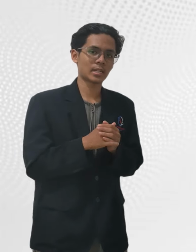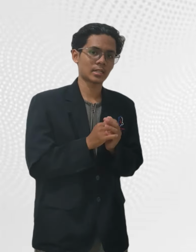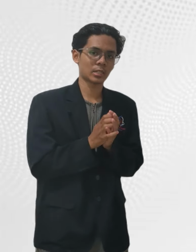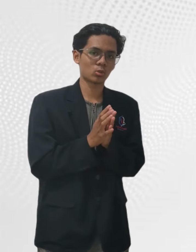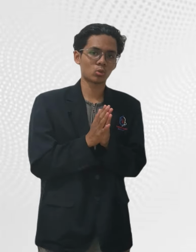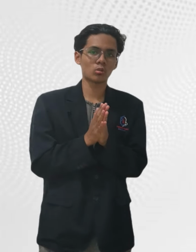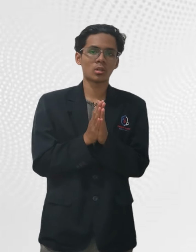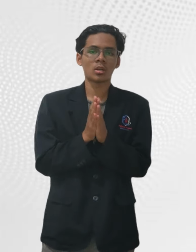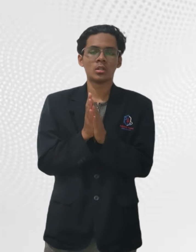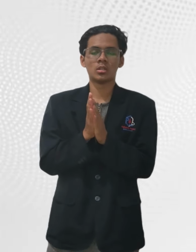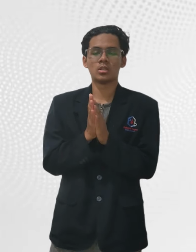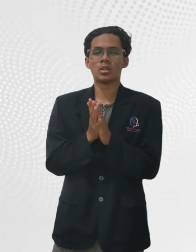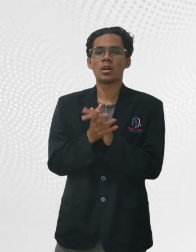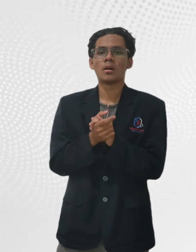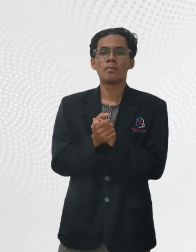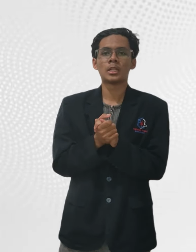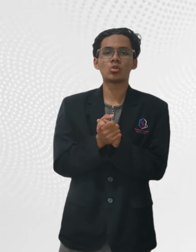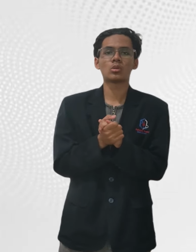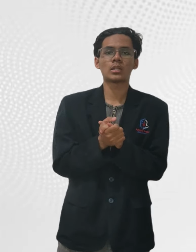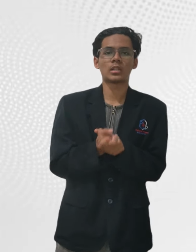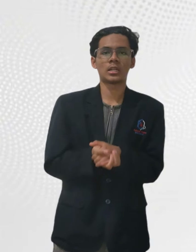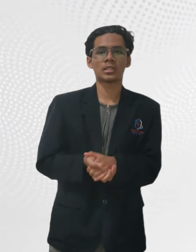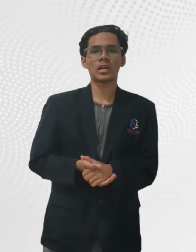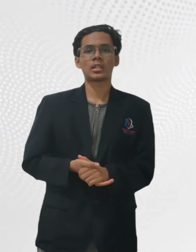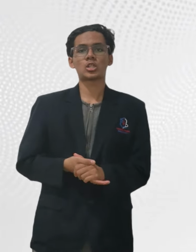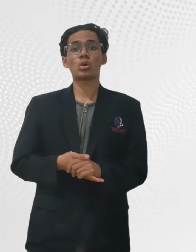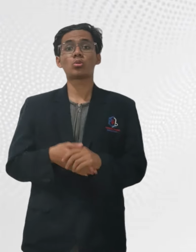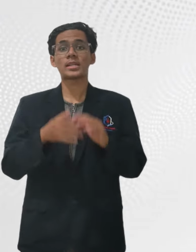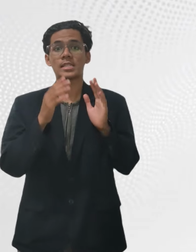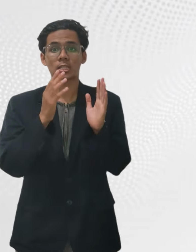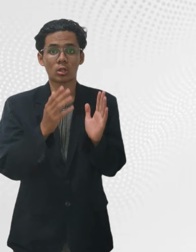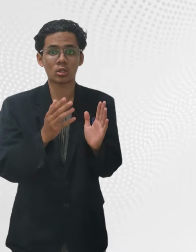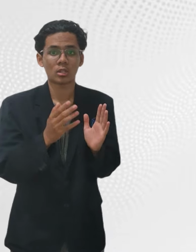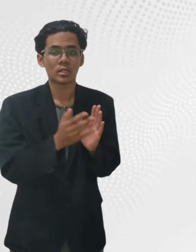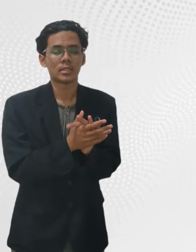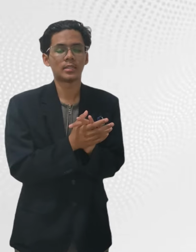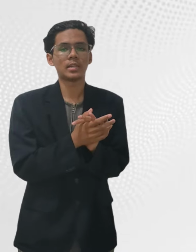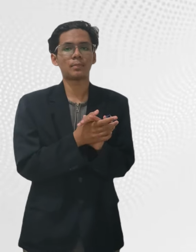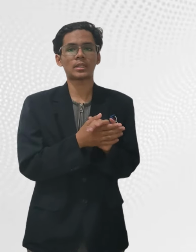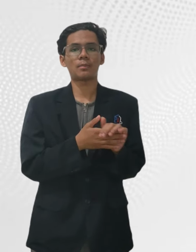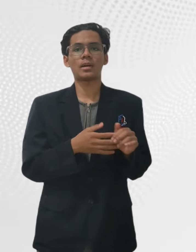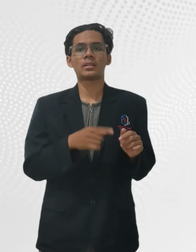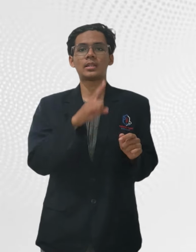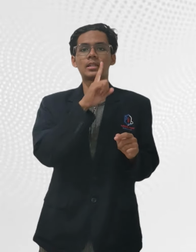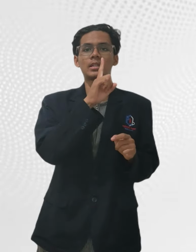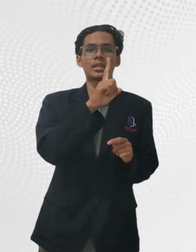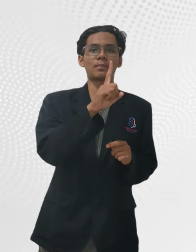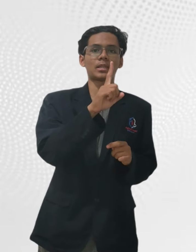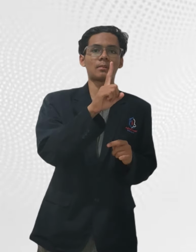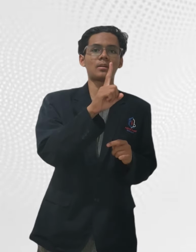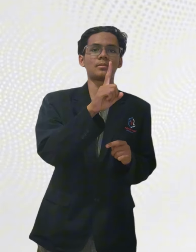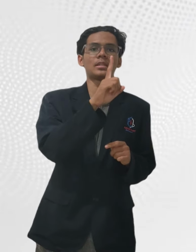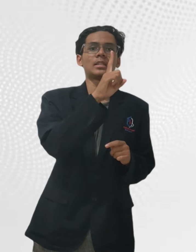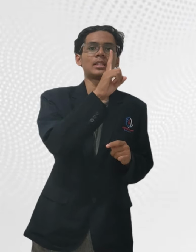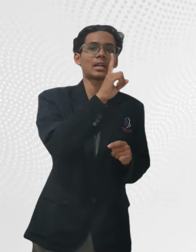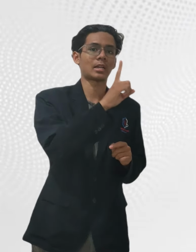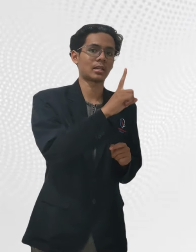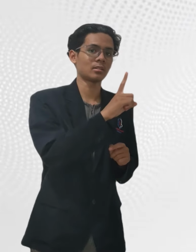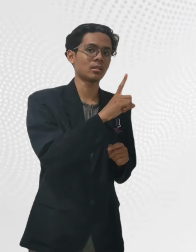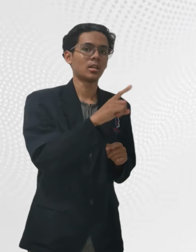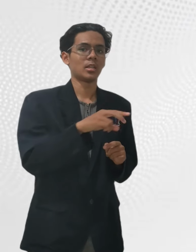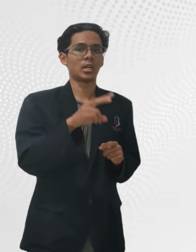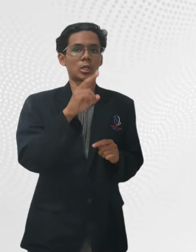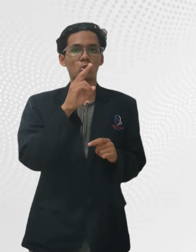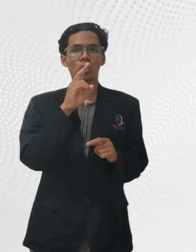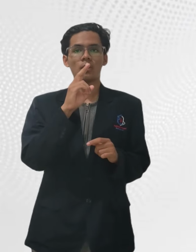Jadi caranya untuk menentukan nilai tahanan suatu resistor, jadi yang pertama, nilai gelang yang pertama menjadi nilai